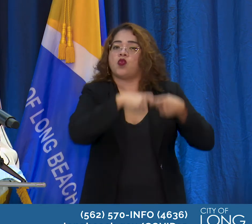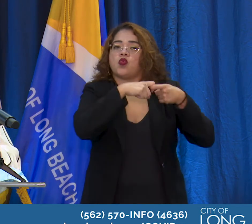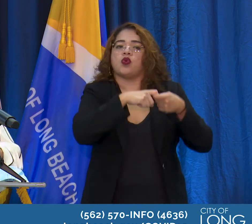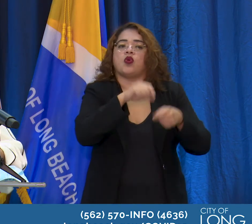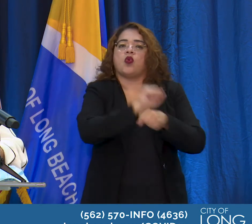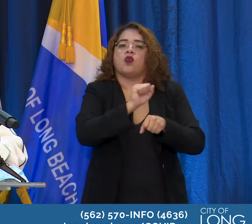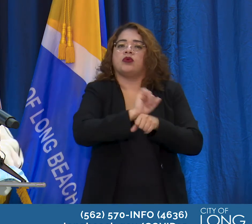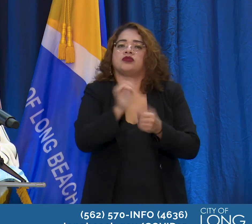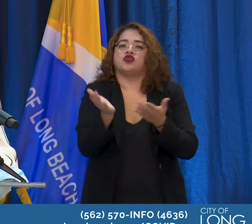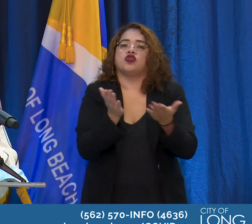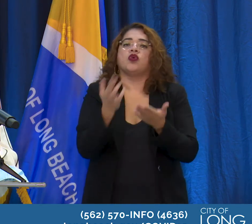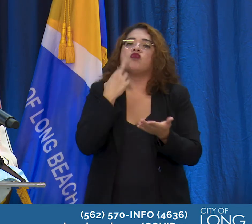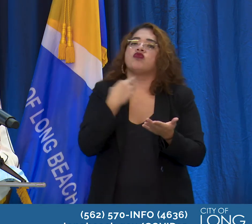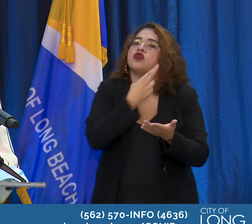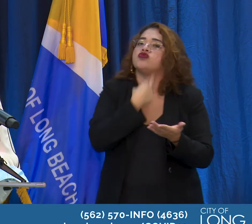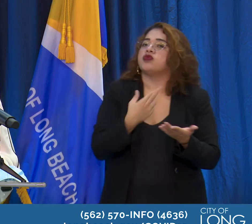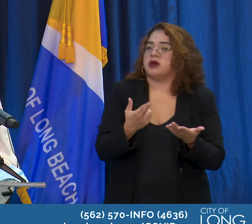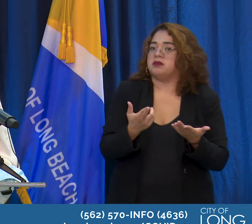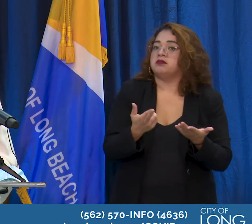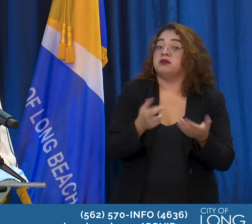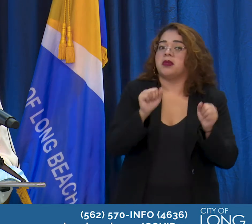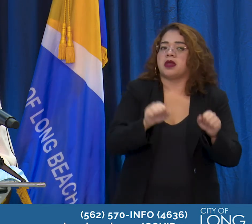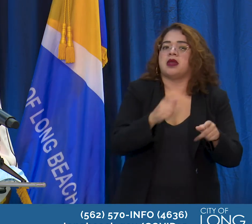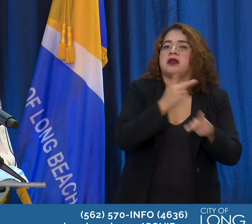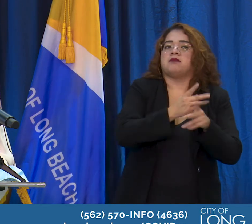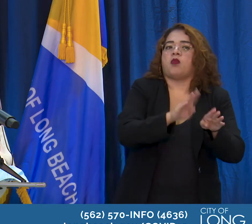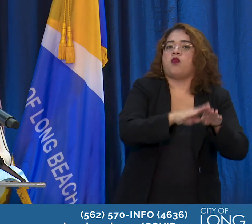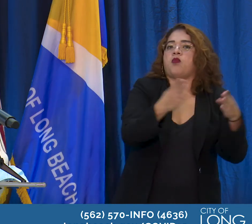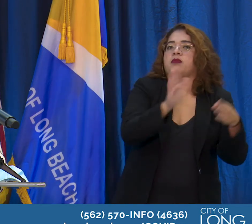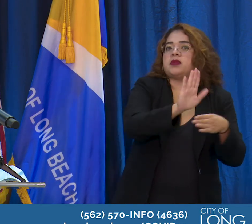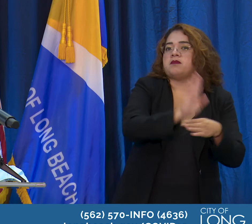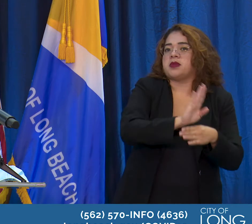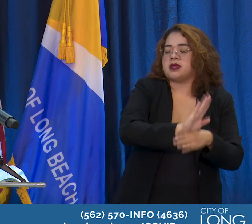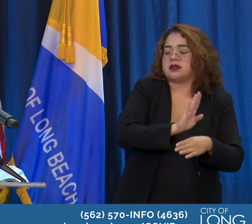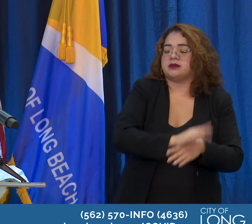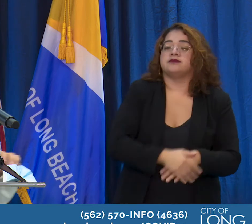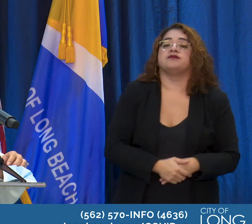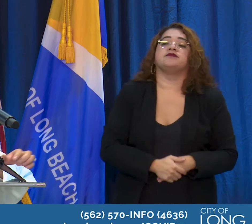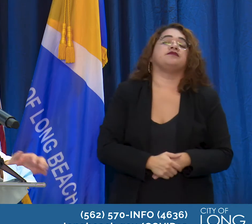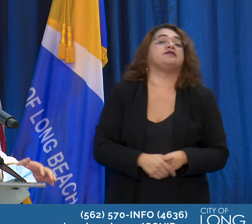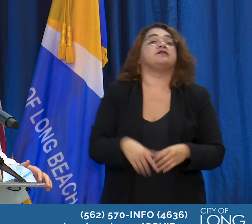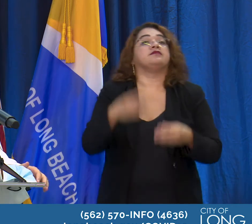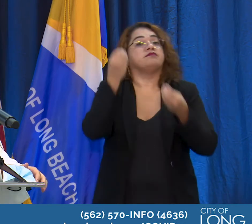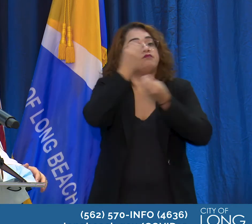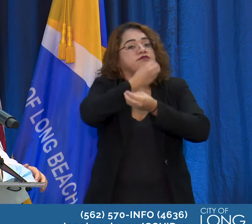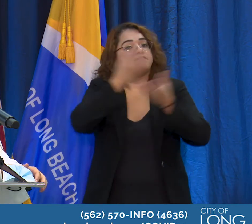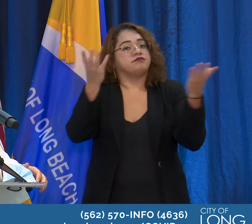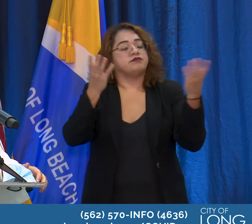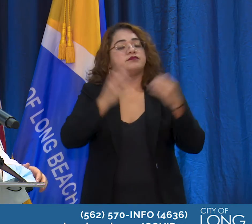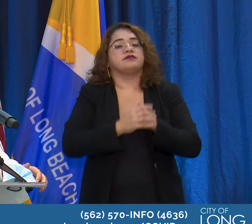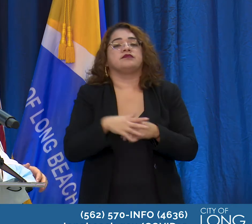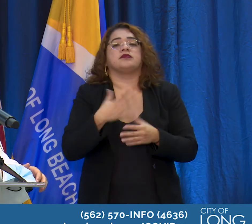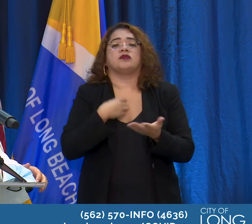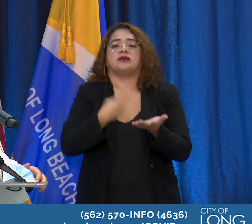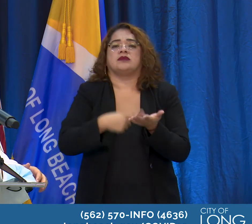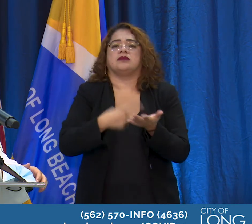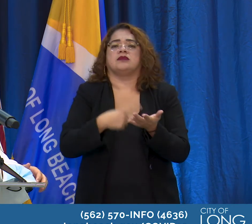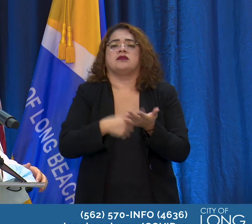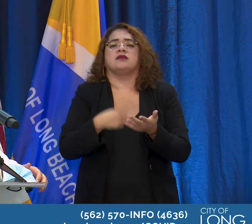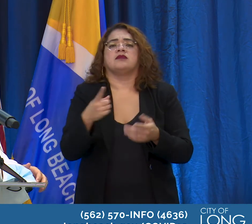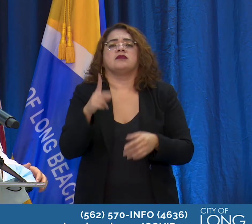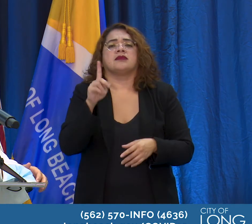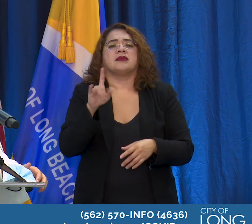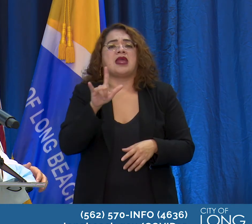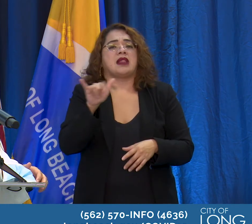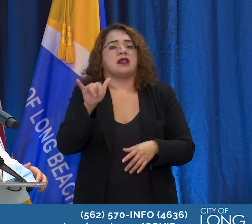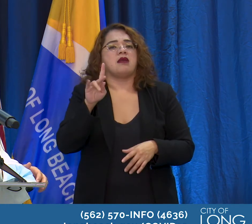sobre la calidad del aire. Antes de seguir con más datos de COVID-19, quiero hacer una breve mención sobre el impacto de la